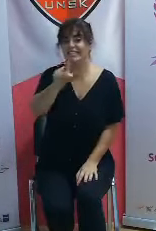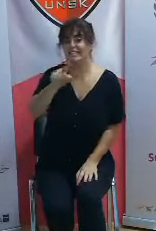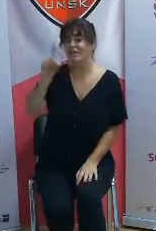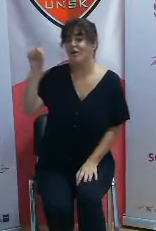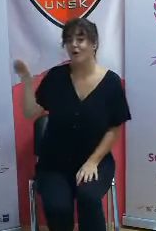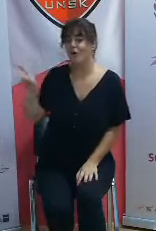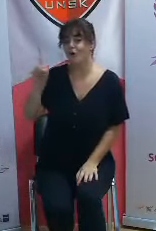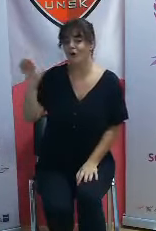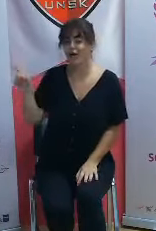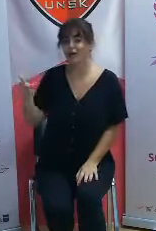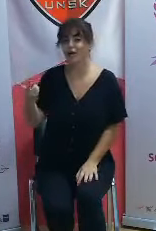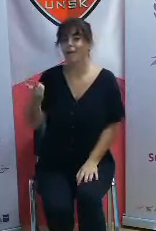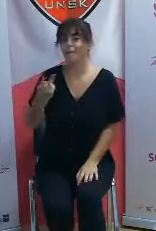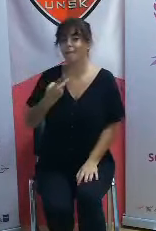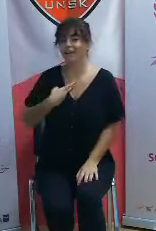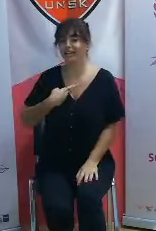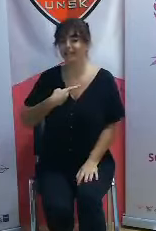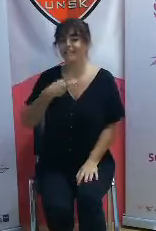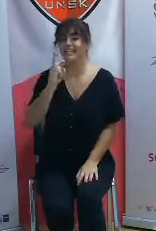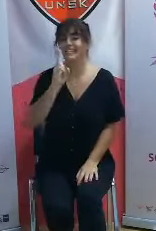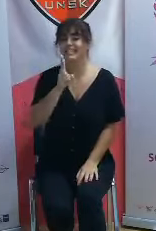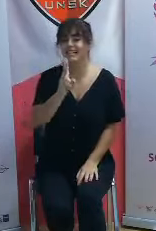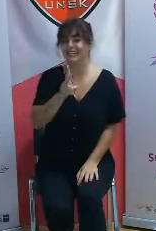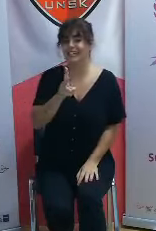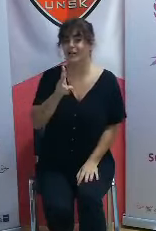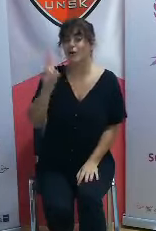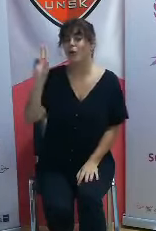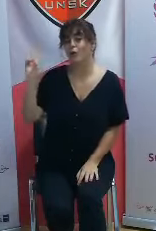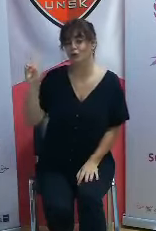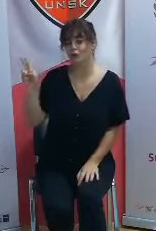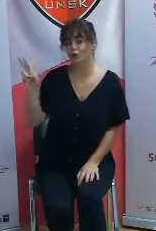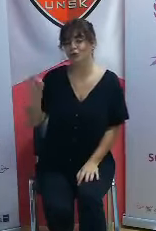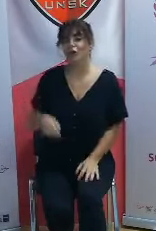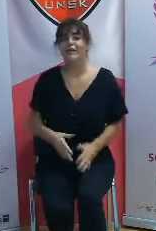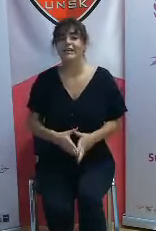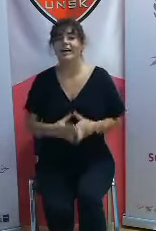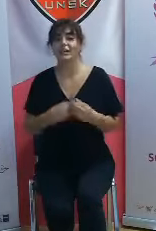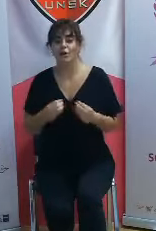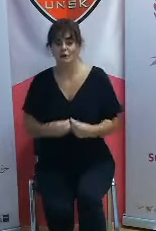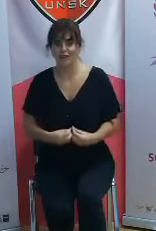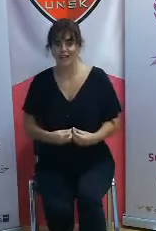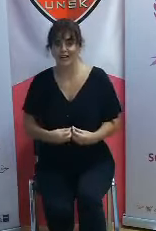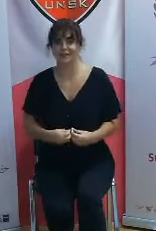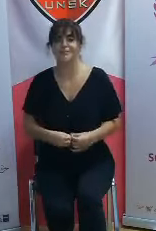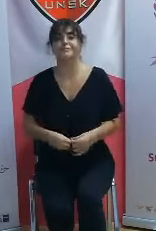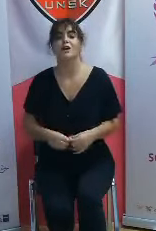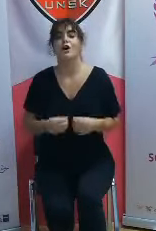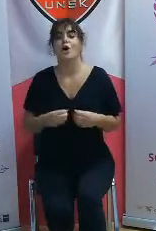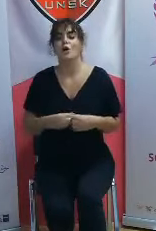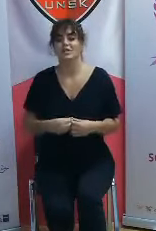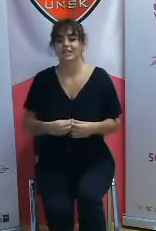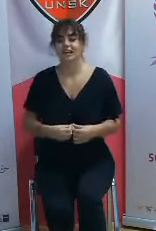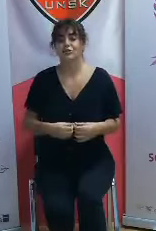siz, onlar, benim, senin, onun. Yani, özneler. Özneler,